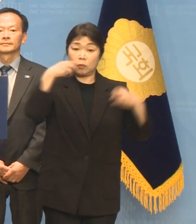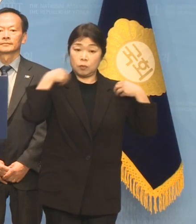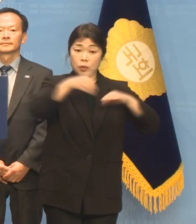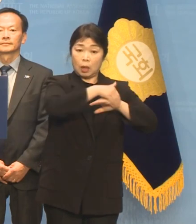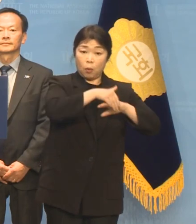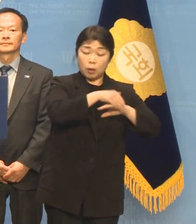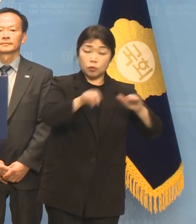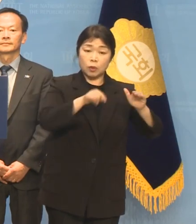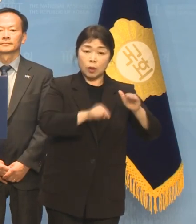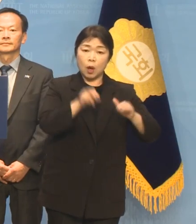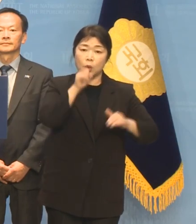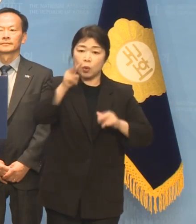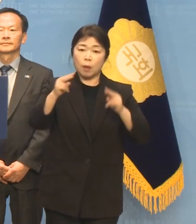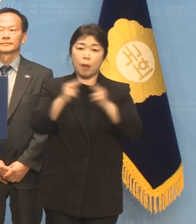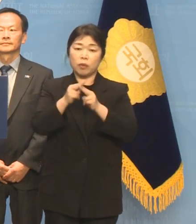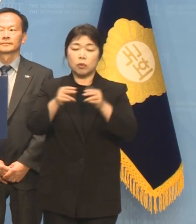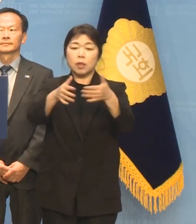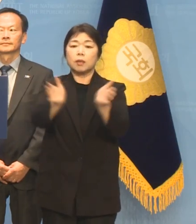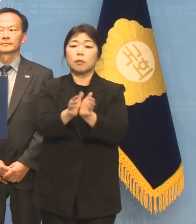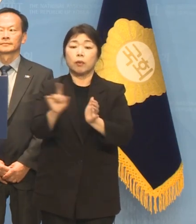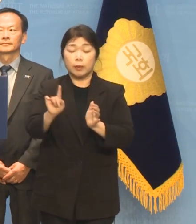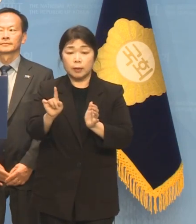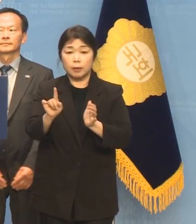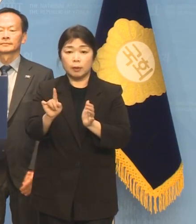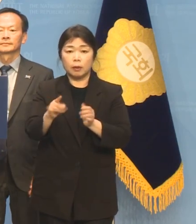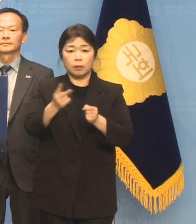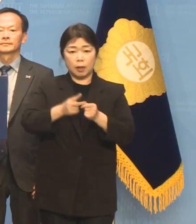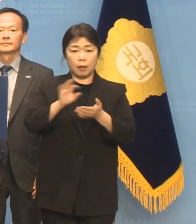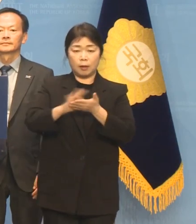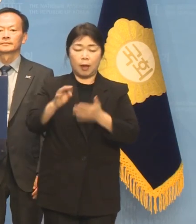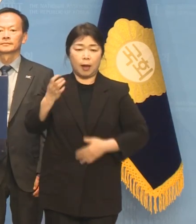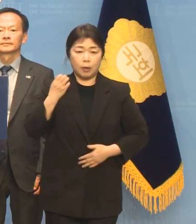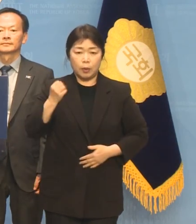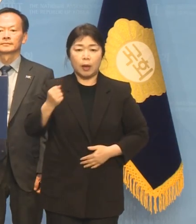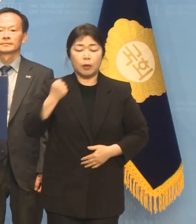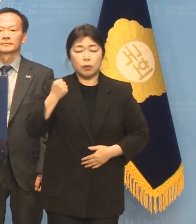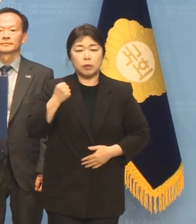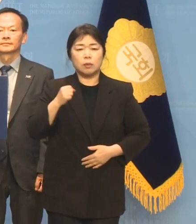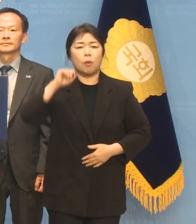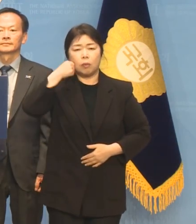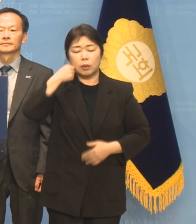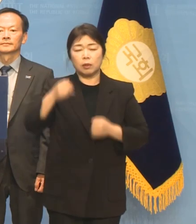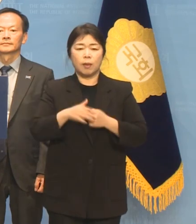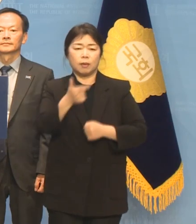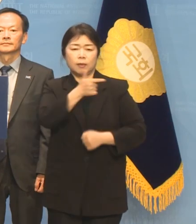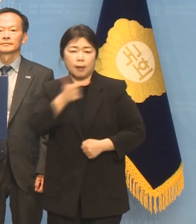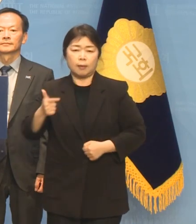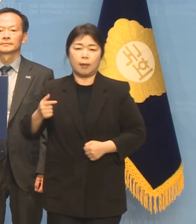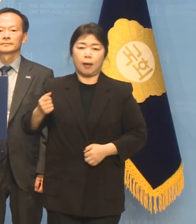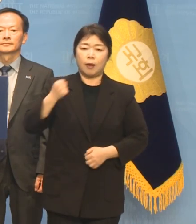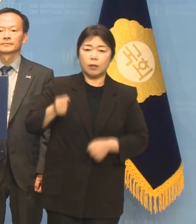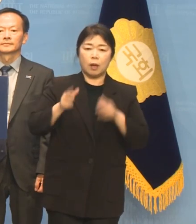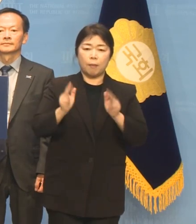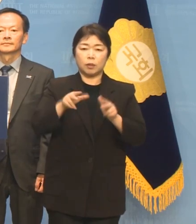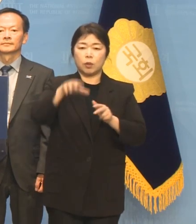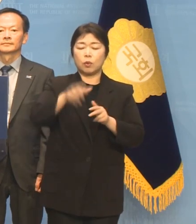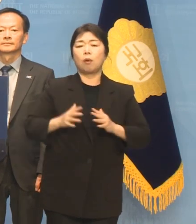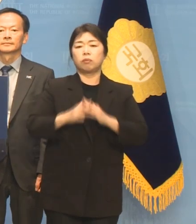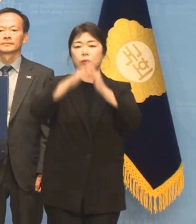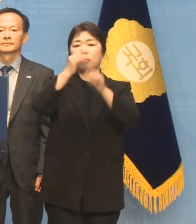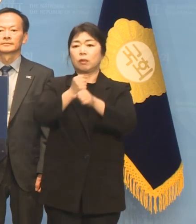어떻습니까 재생에너지 공급이 어려워 대규모 LNG 발전소를 건립하고 타지역에